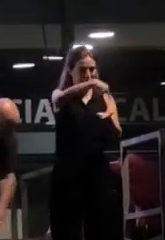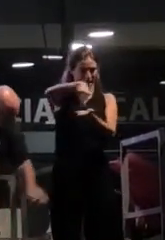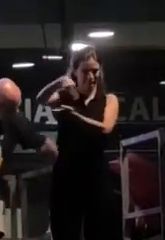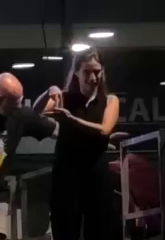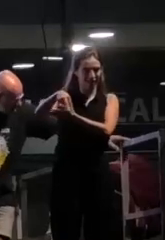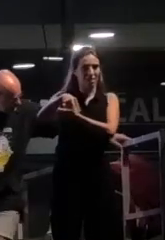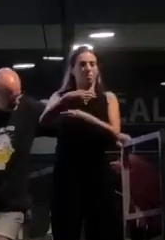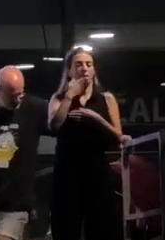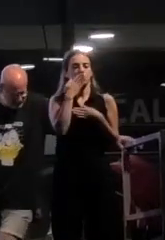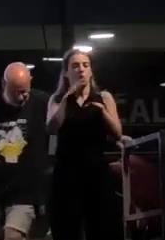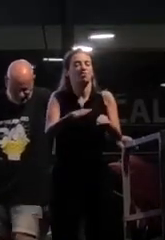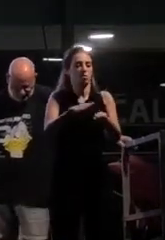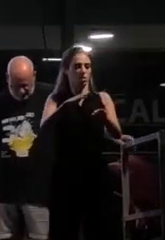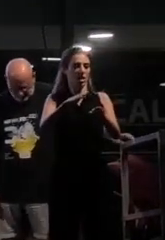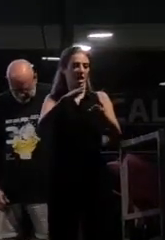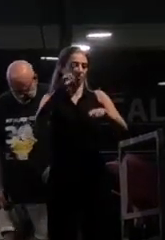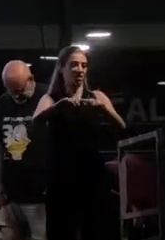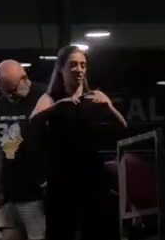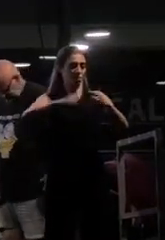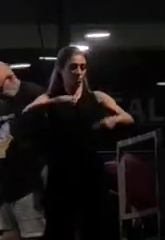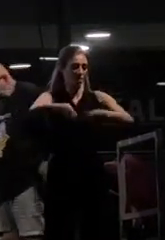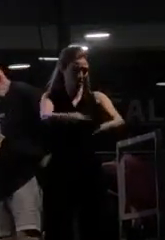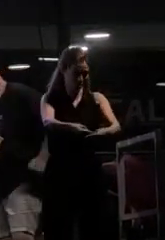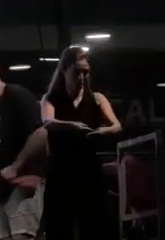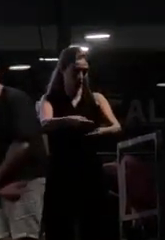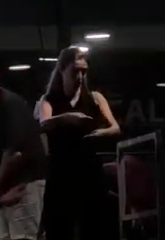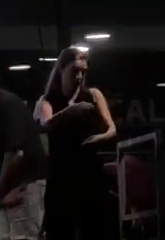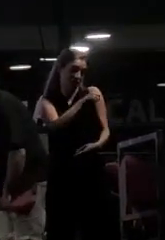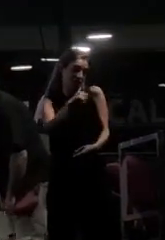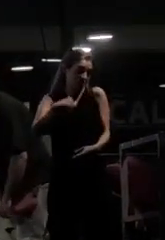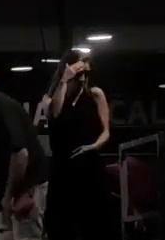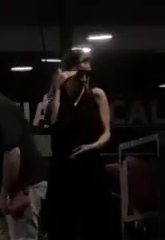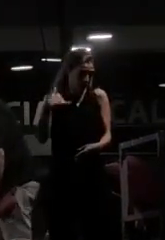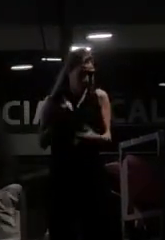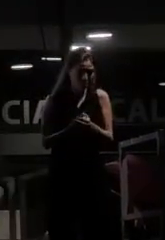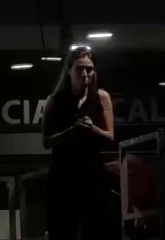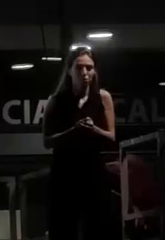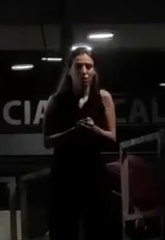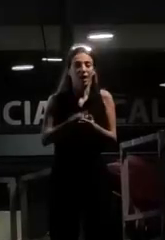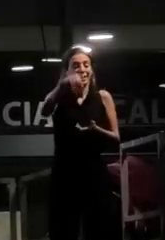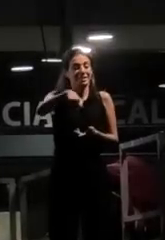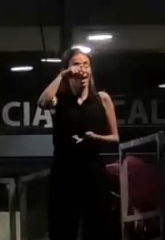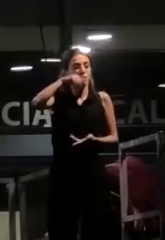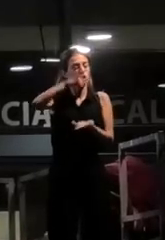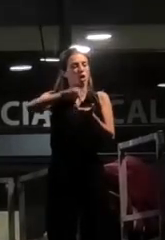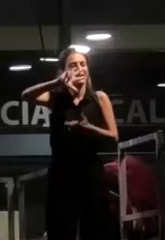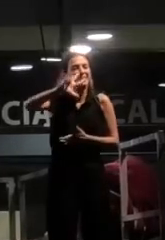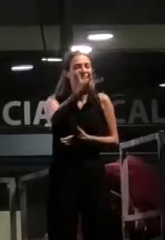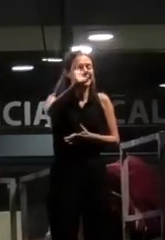festa tradicional i popular. I enguany celebrem la 30a edició de la Nit del Foc.